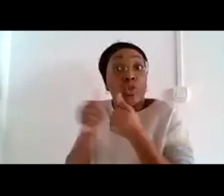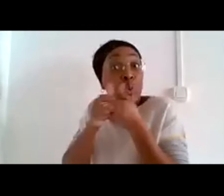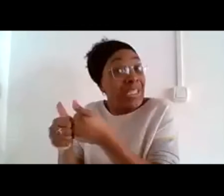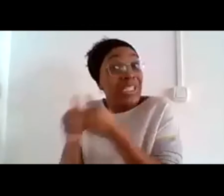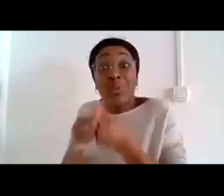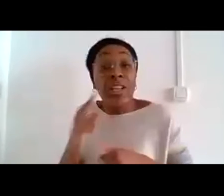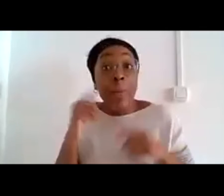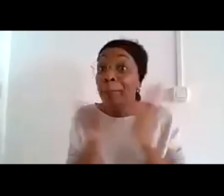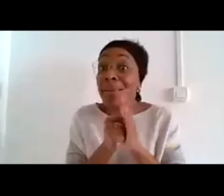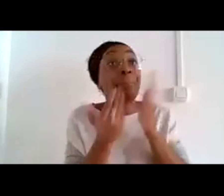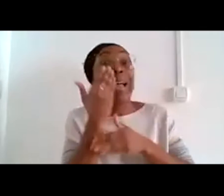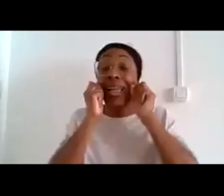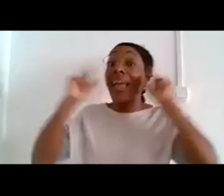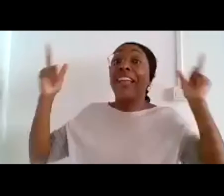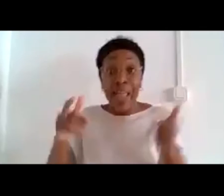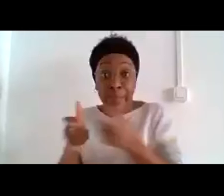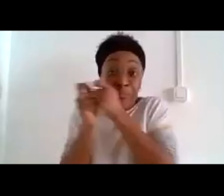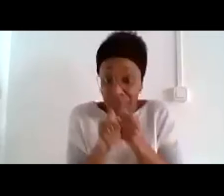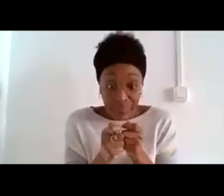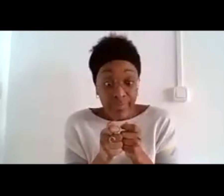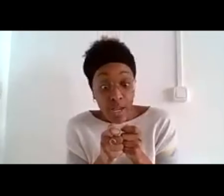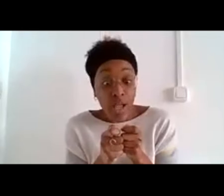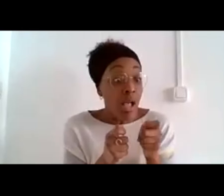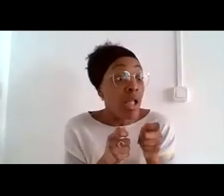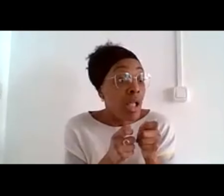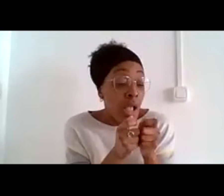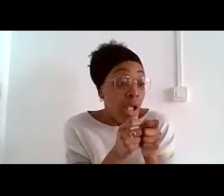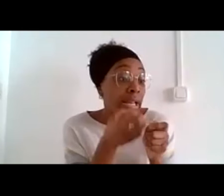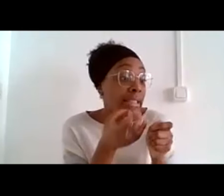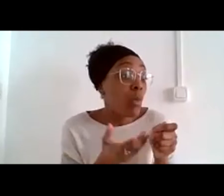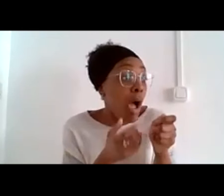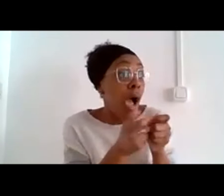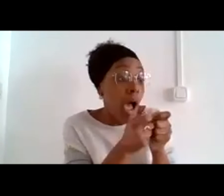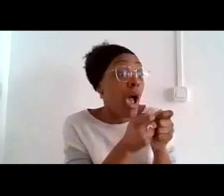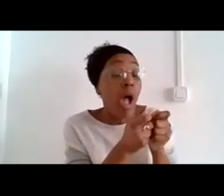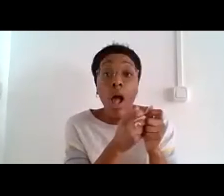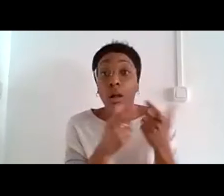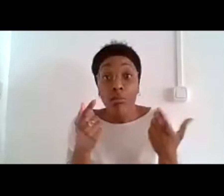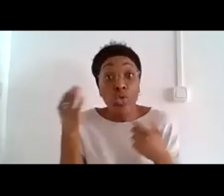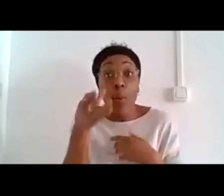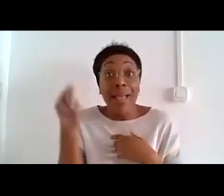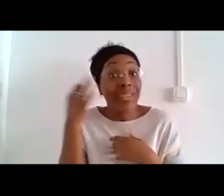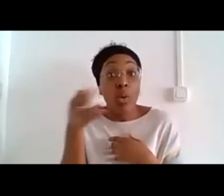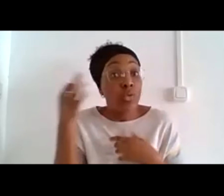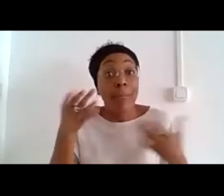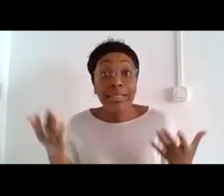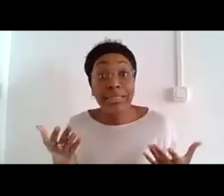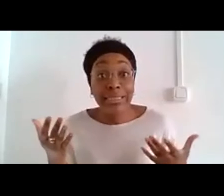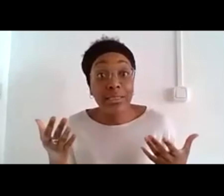dès qu'ils disent quelque chose, eh bien, sur internet ou sur leur smartphone, eh bien, c'est balancé automatiquement. Il y a